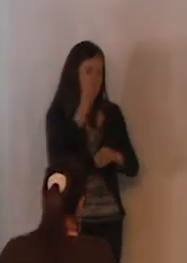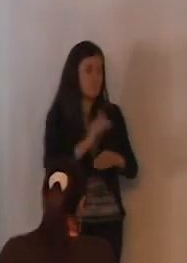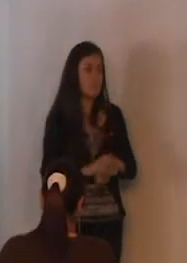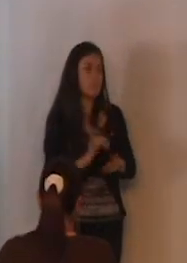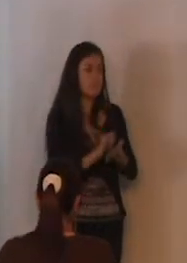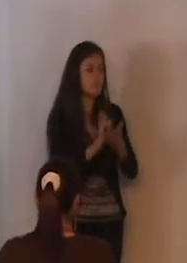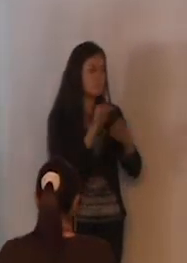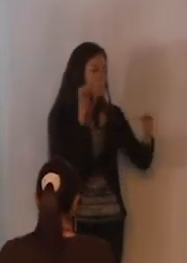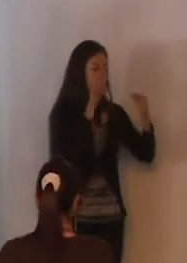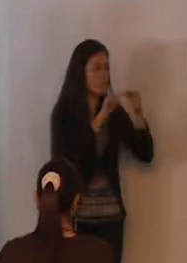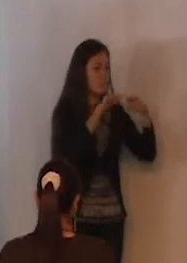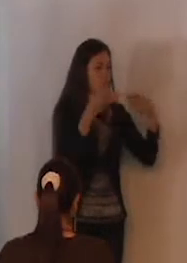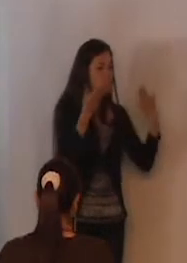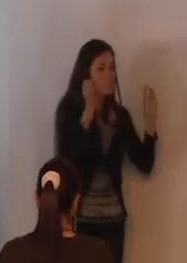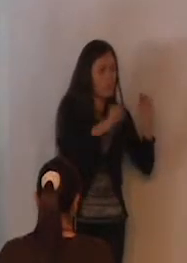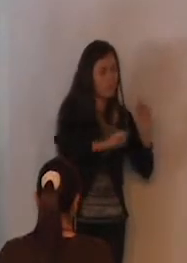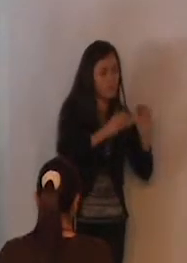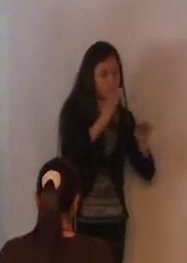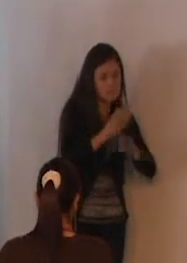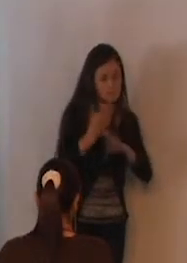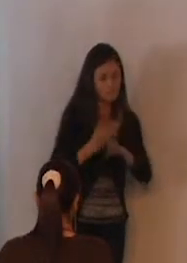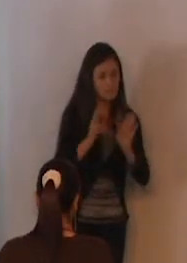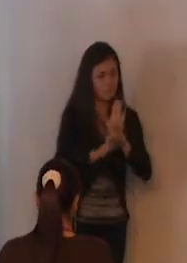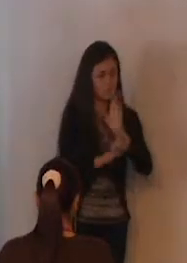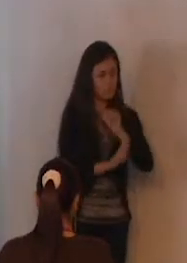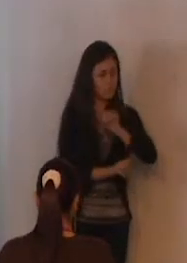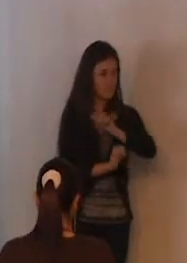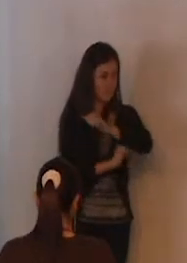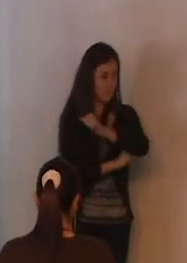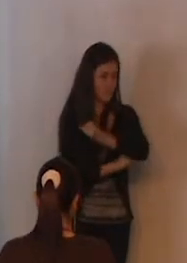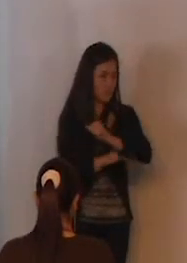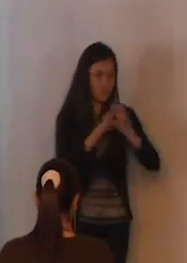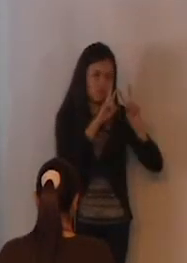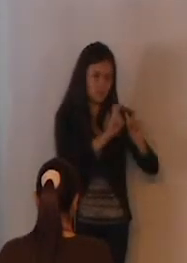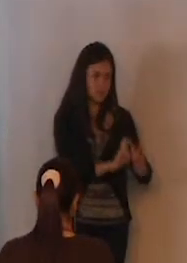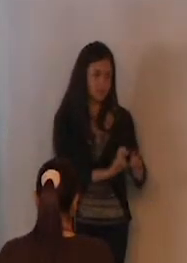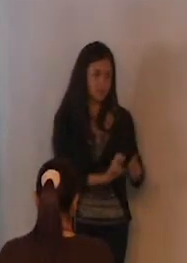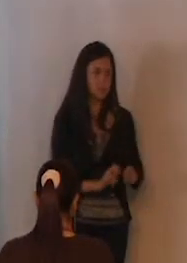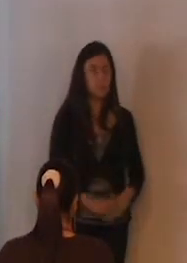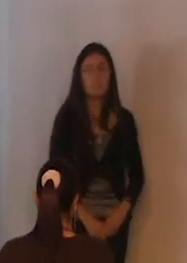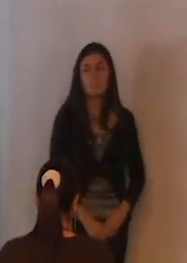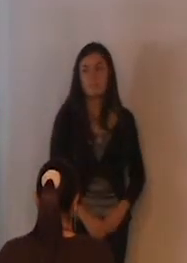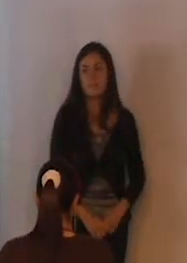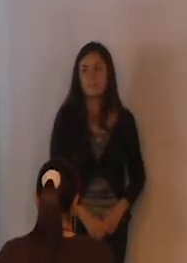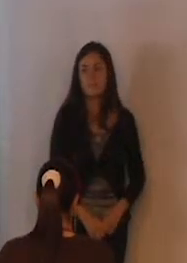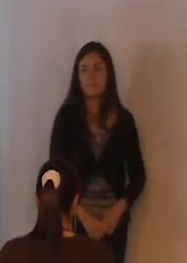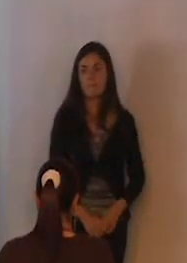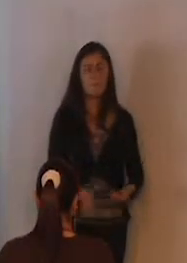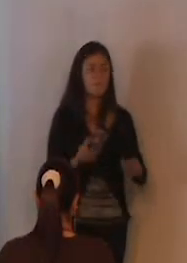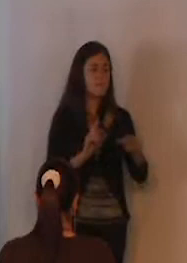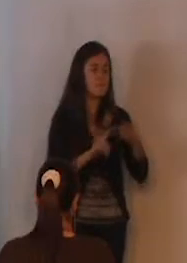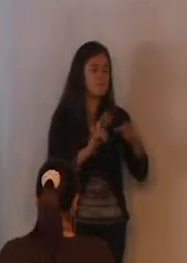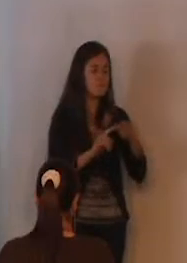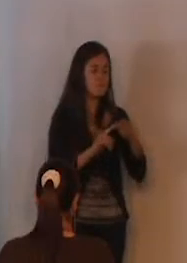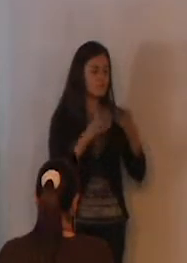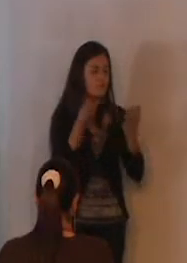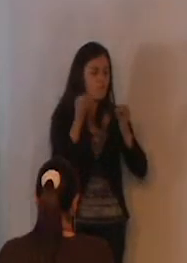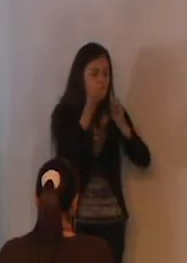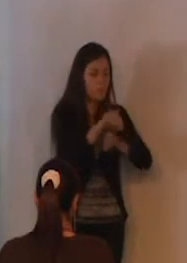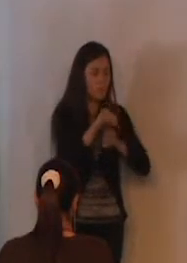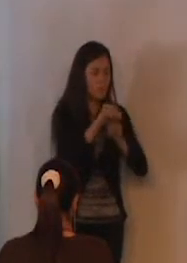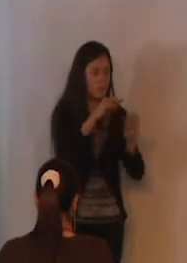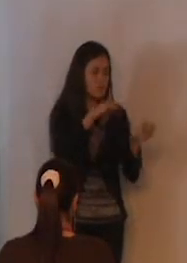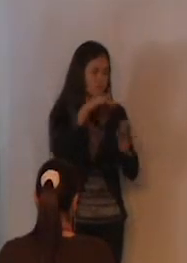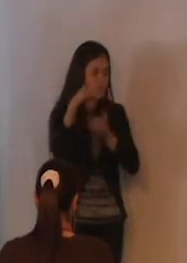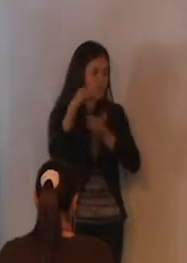campo interdisciplinar es que se enmarca a nivel teórico el desarrollo de la investigación. Desde el campo de